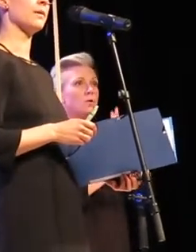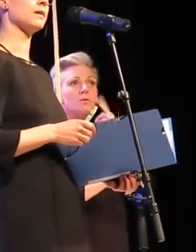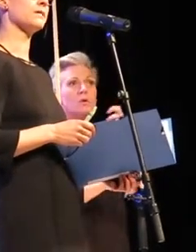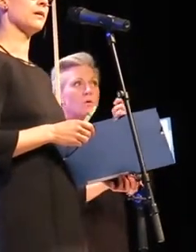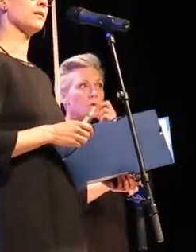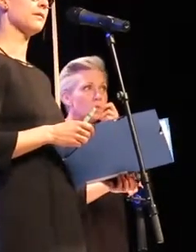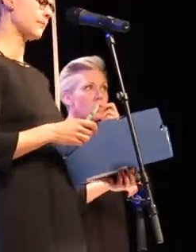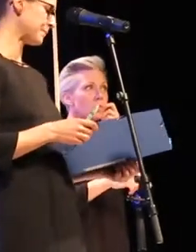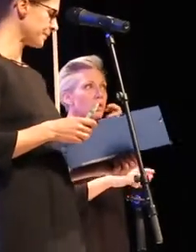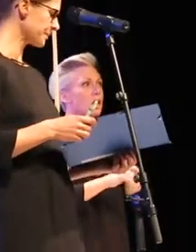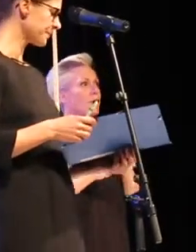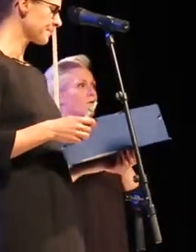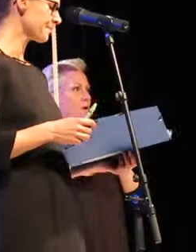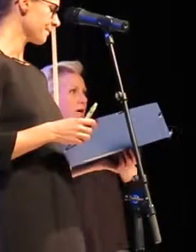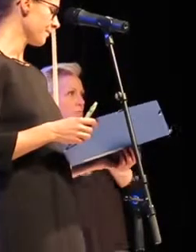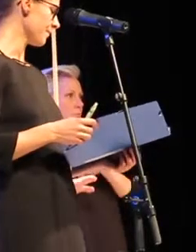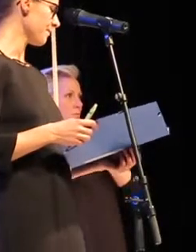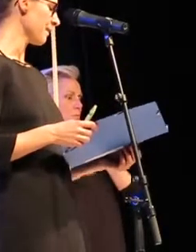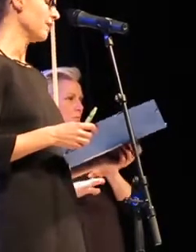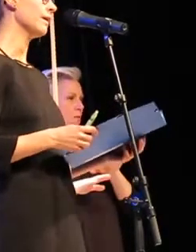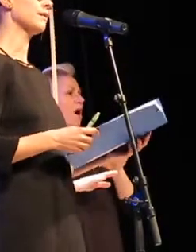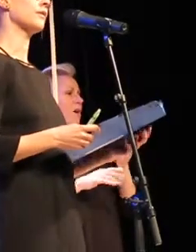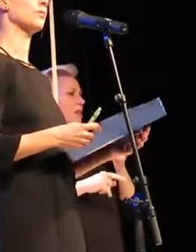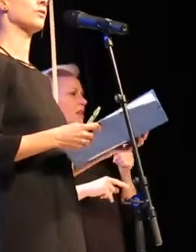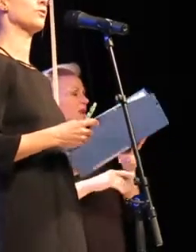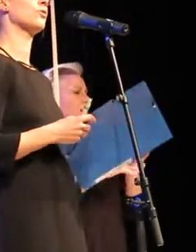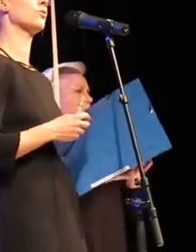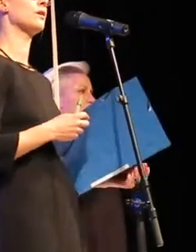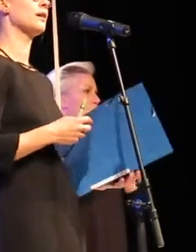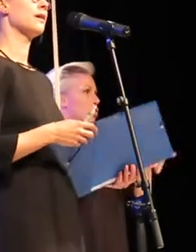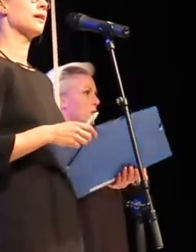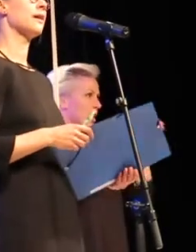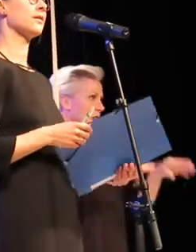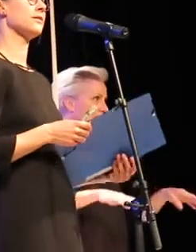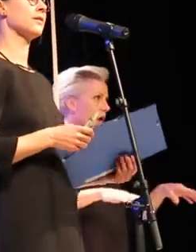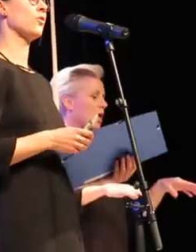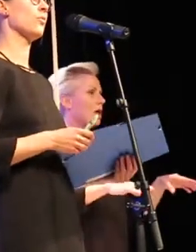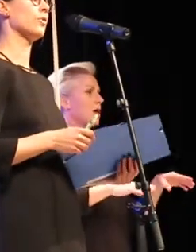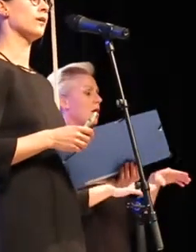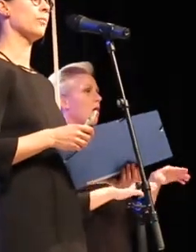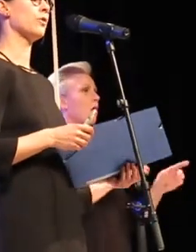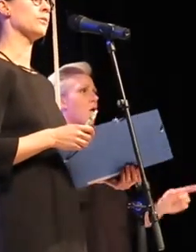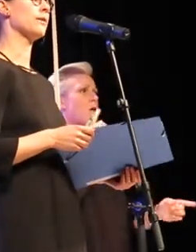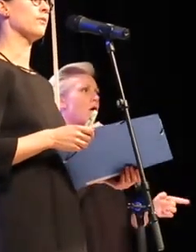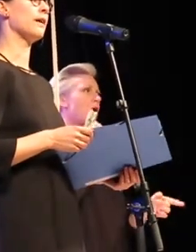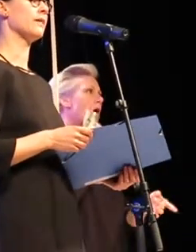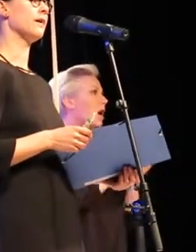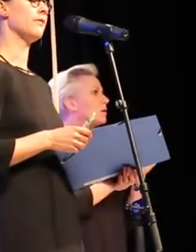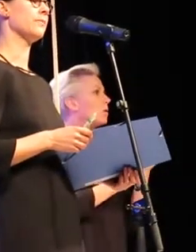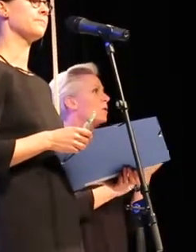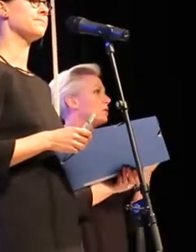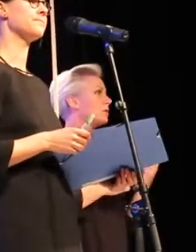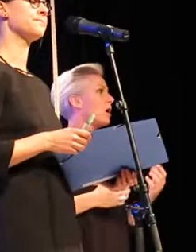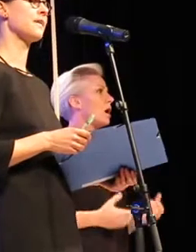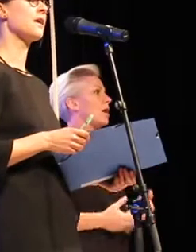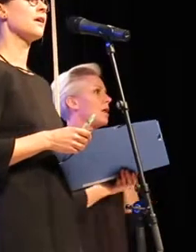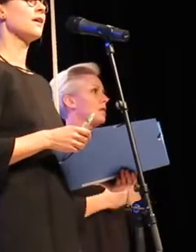temporära tältplatser. I väntan på att någon kanske ska komma och hjälpa dem till ett värdigt